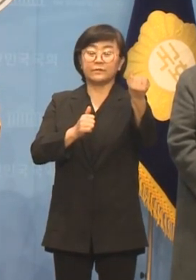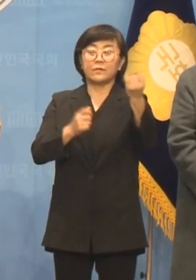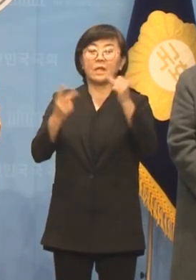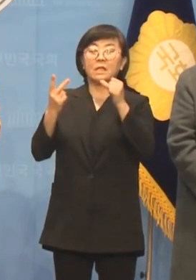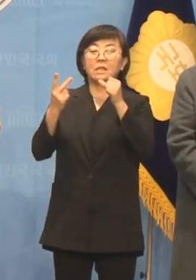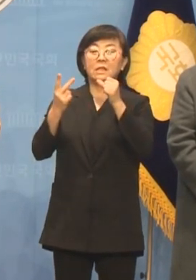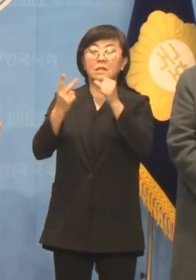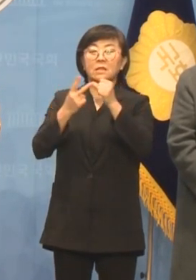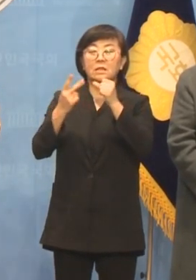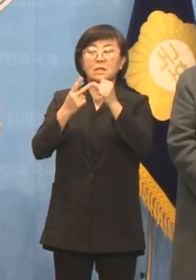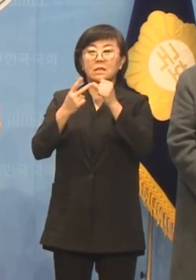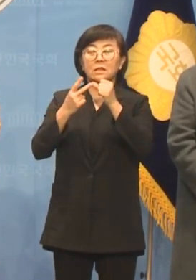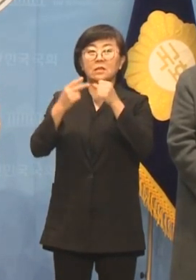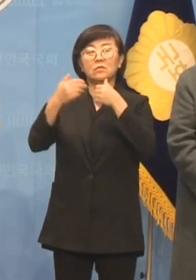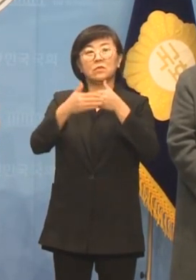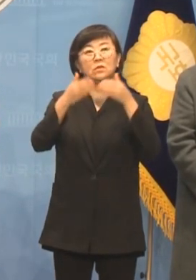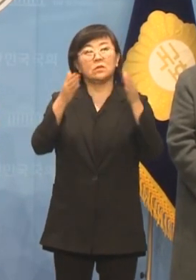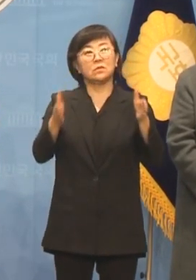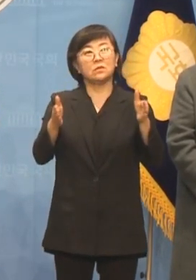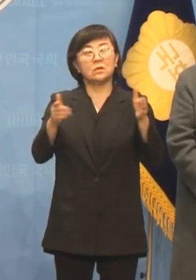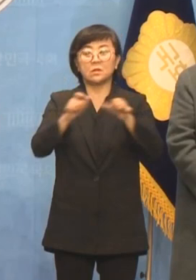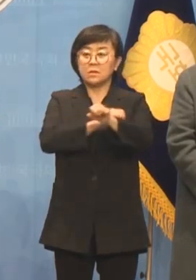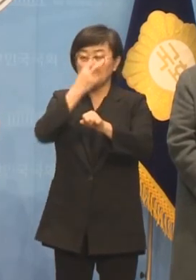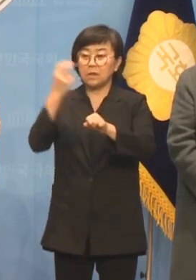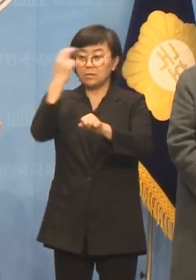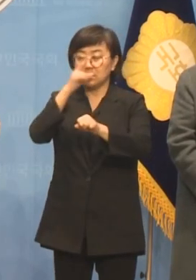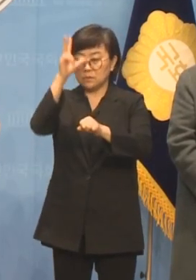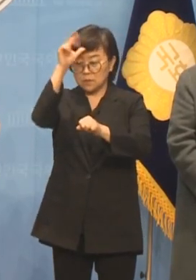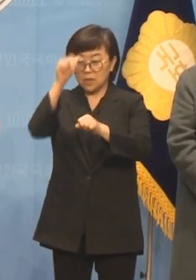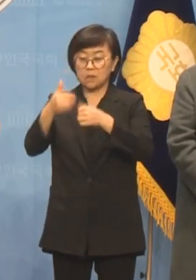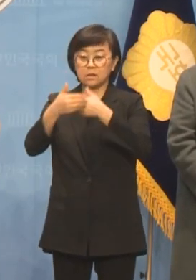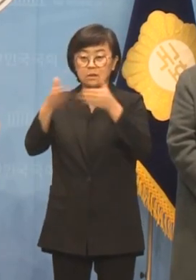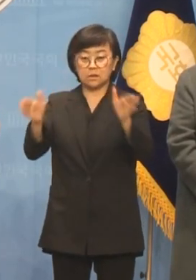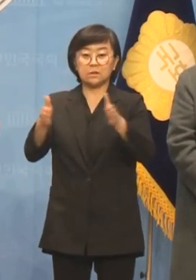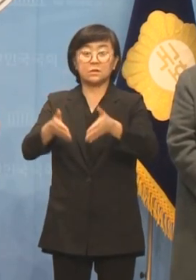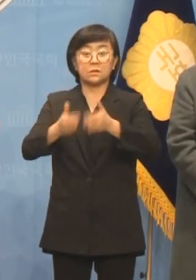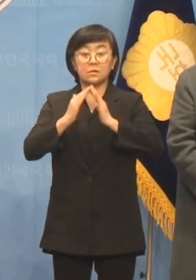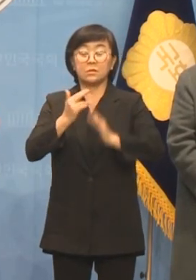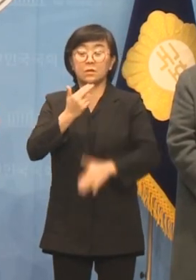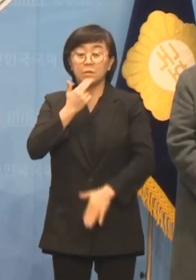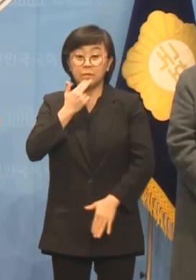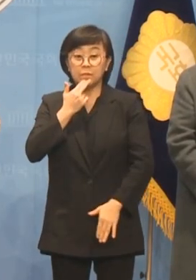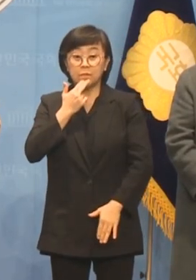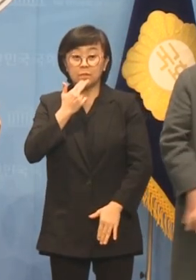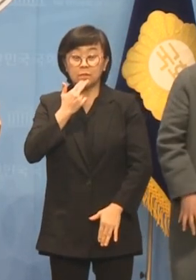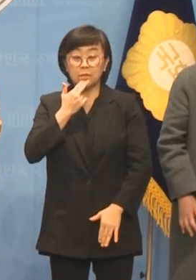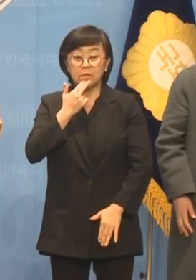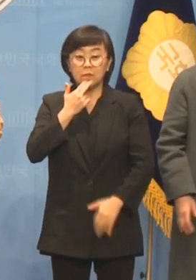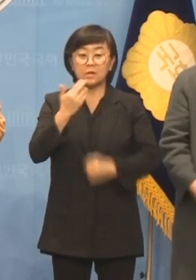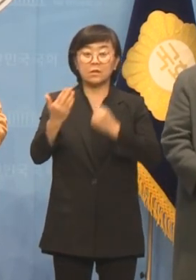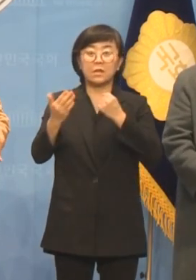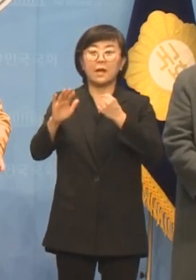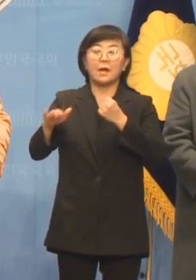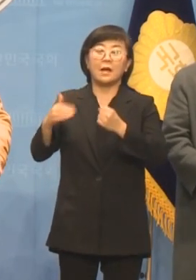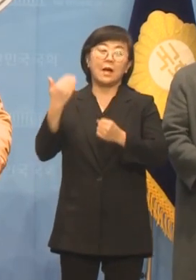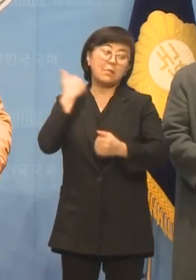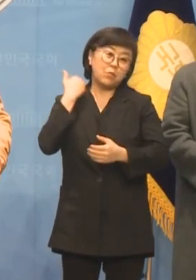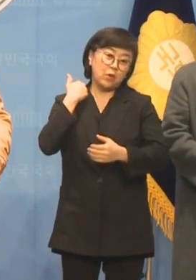제2부속실, 민정수석실, 특별감찰실 설치하지 않은 그 사각지대를